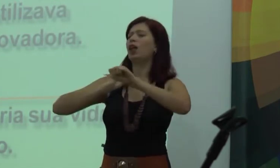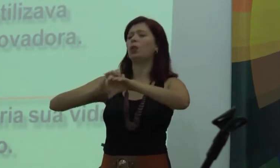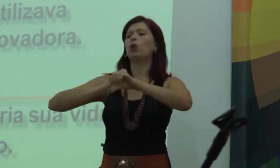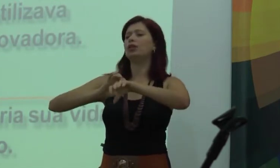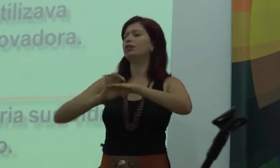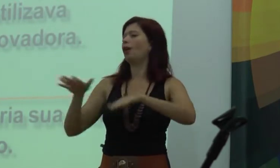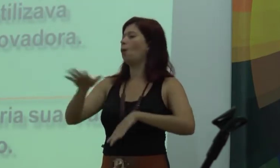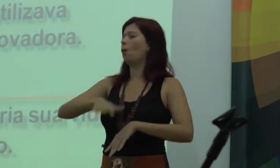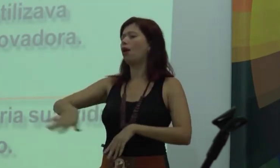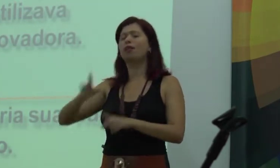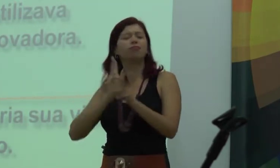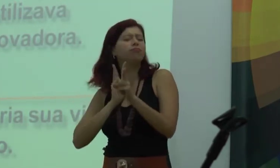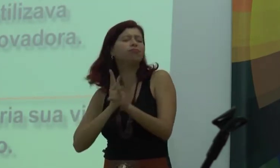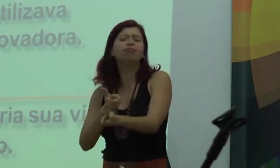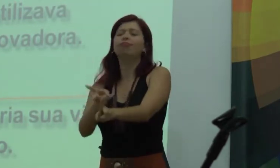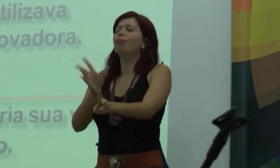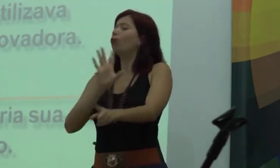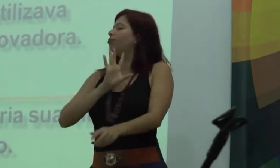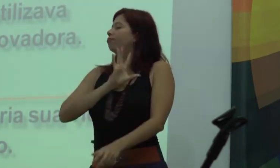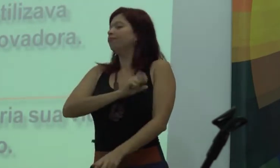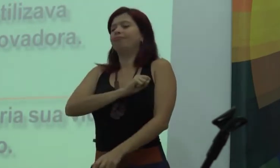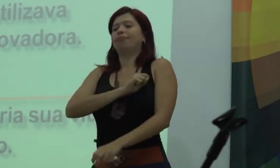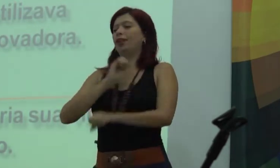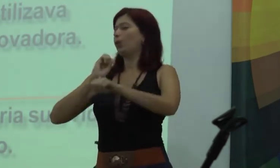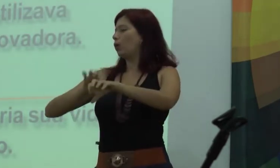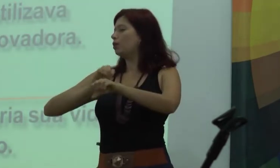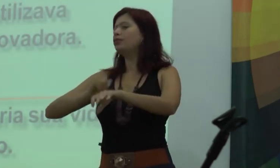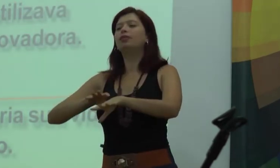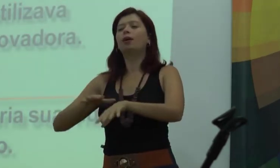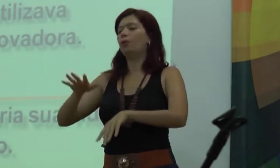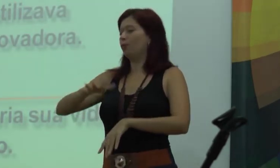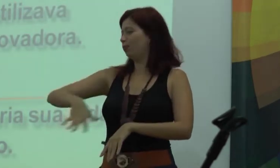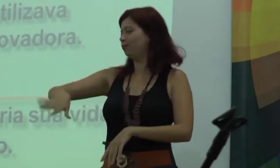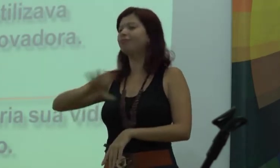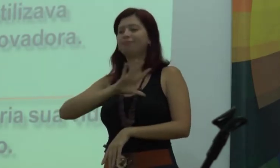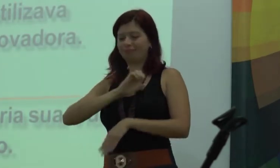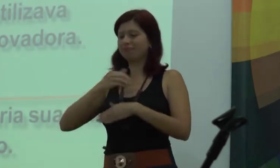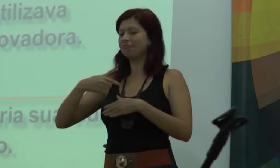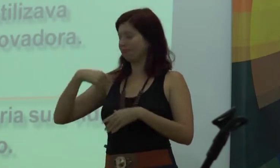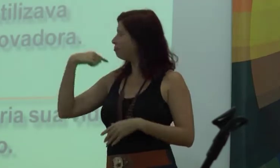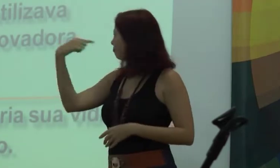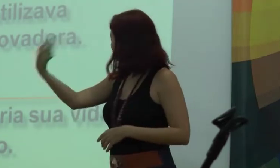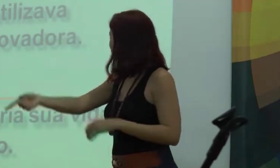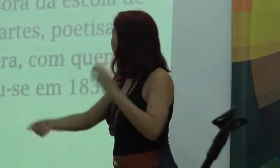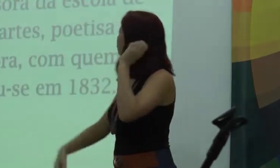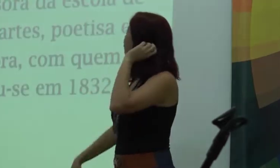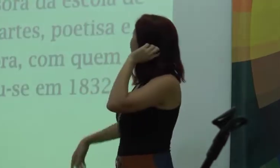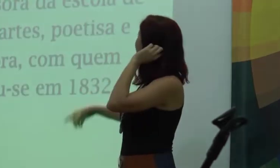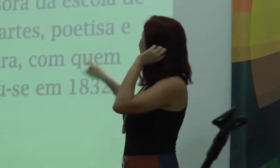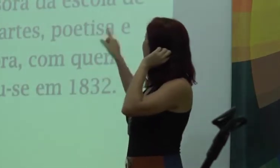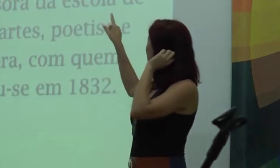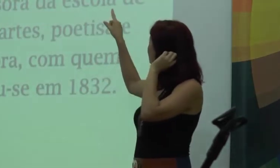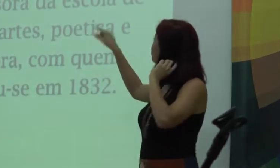poxa, eu quero continuar a ensinar as crianças, eu amo fazer isso. Né?